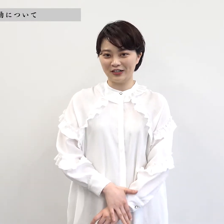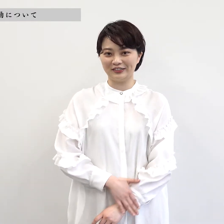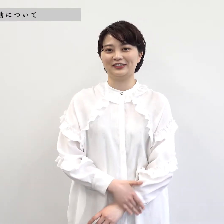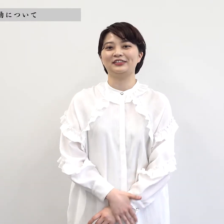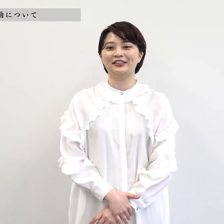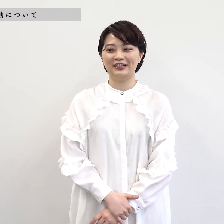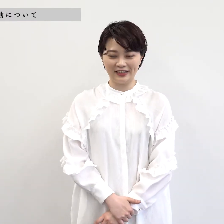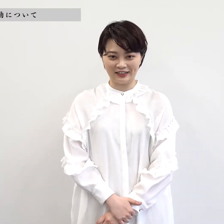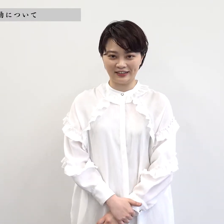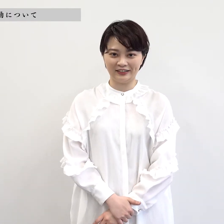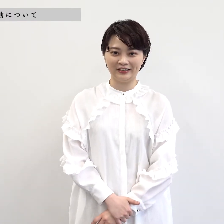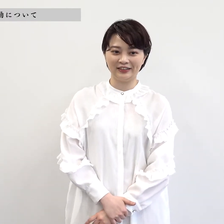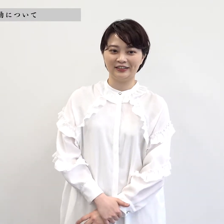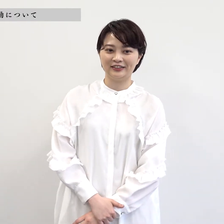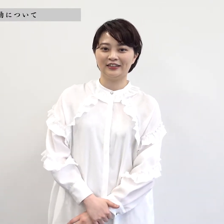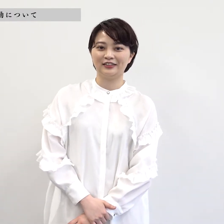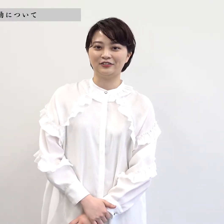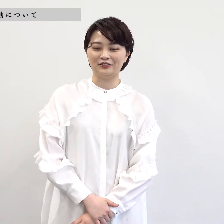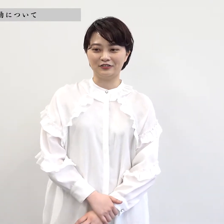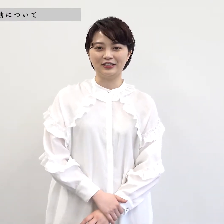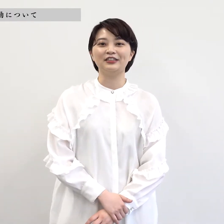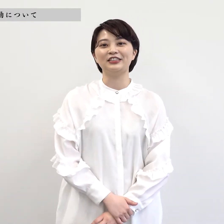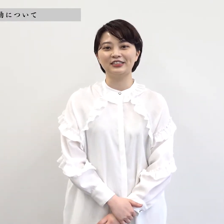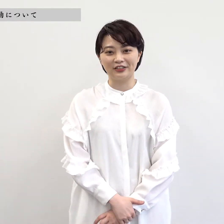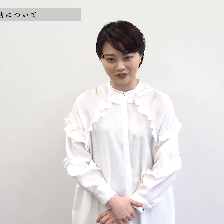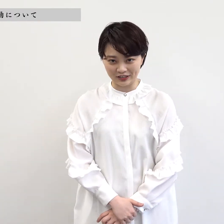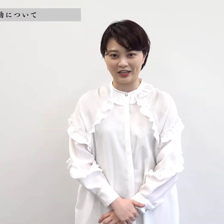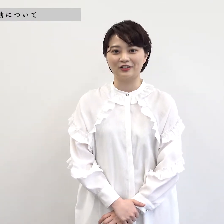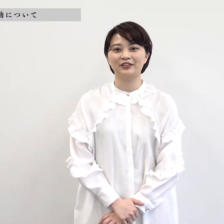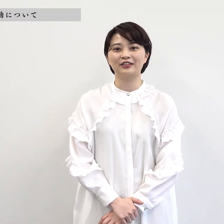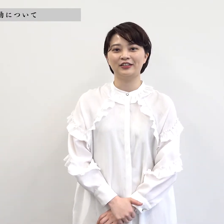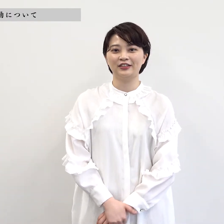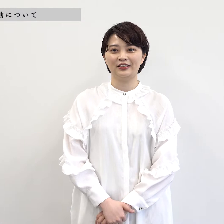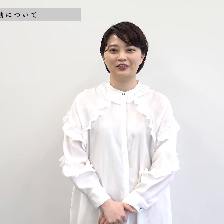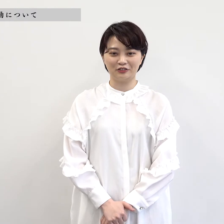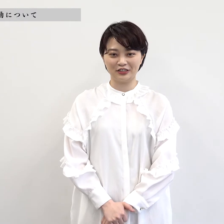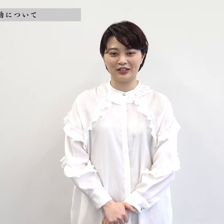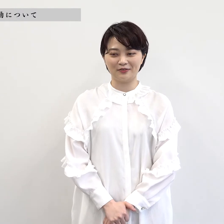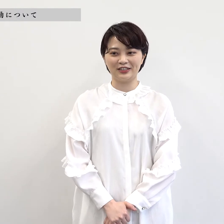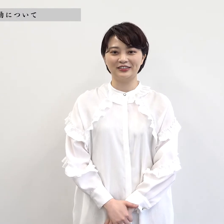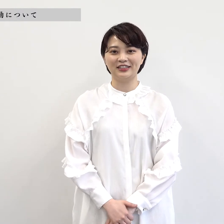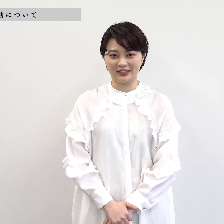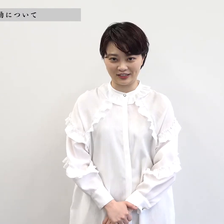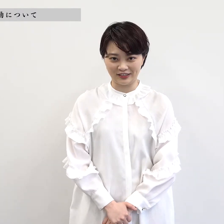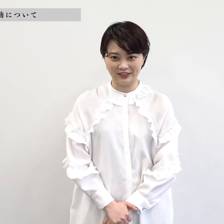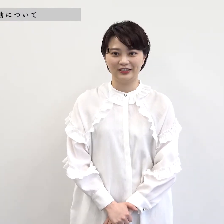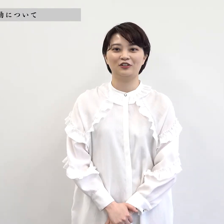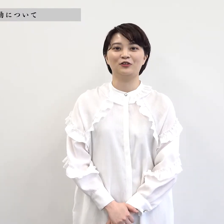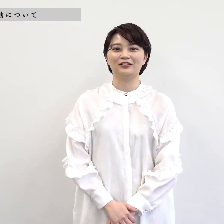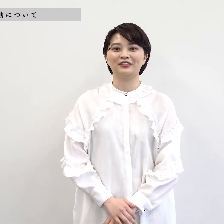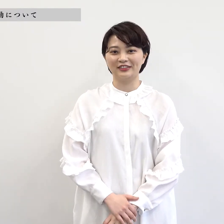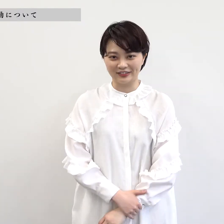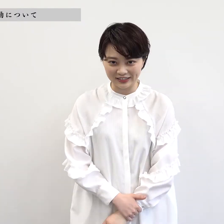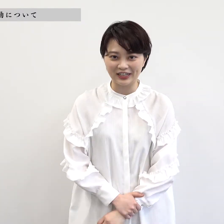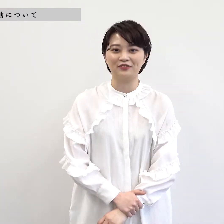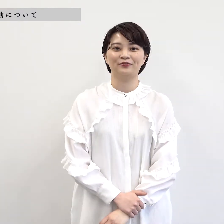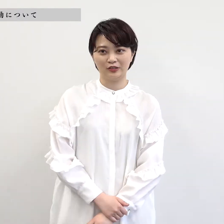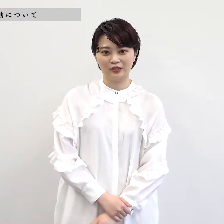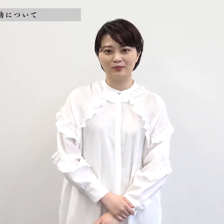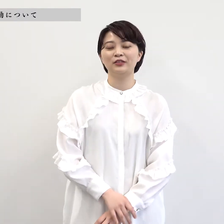ツイッターで宣伝しているので、よろしければぜひご確認ください。イベントの